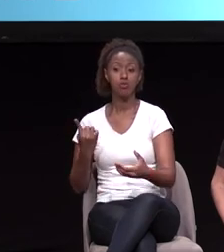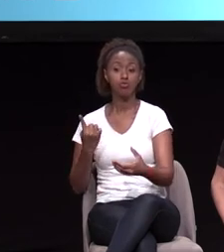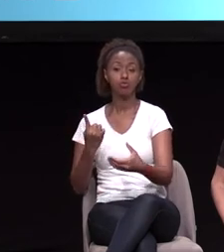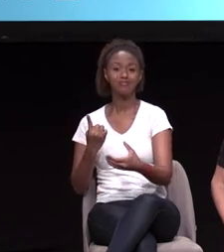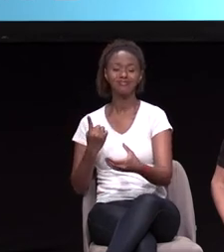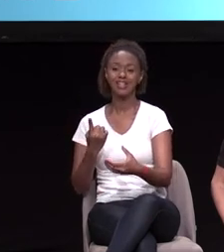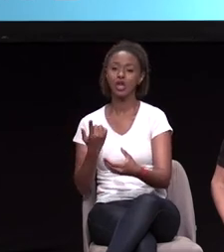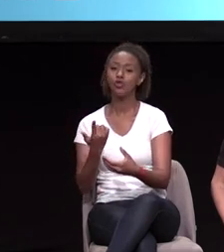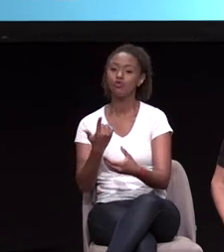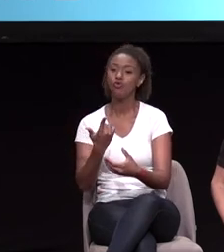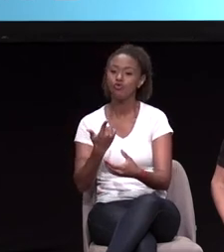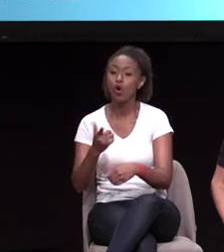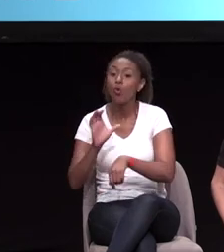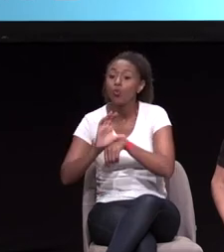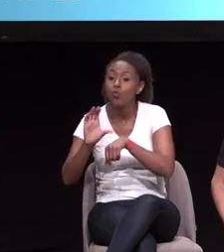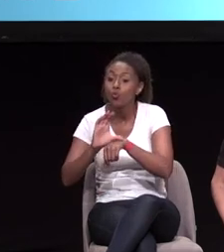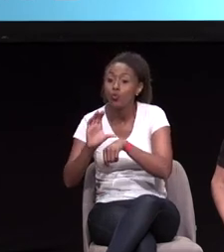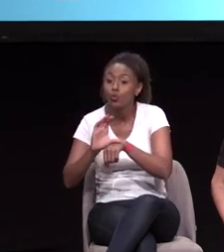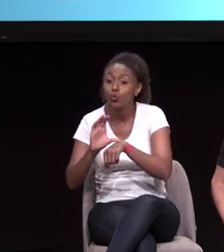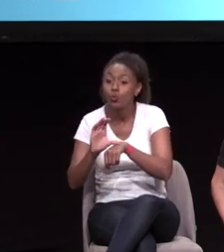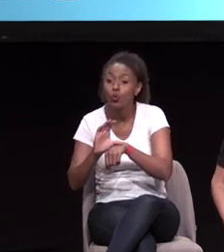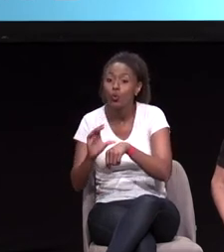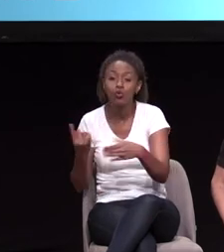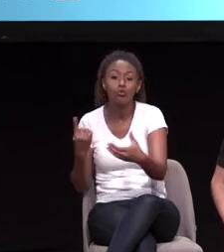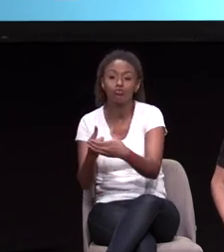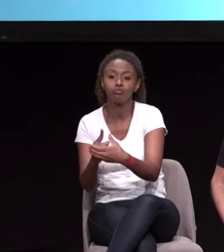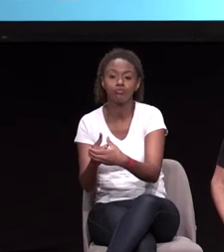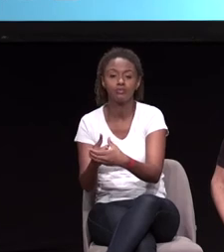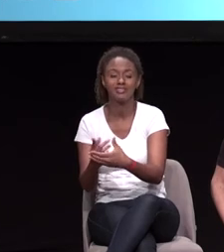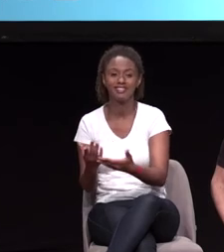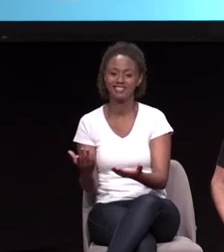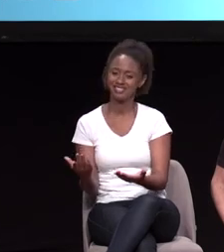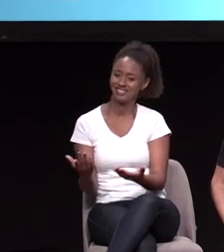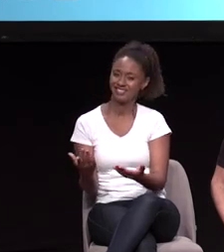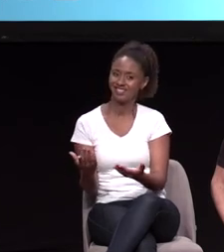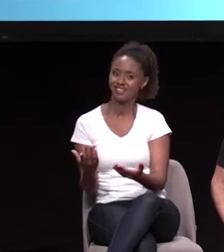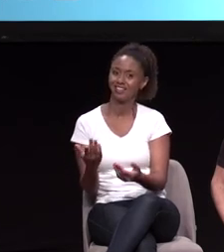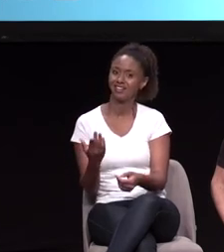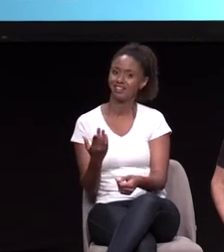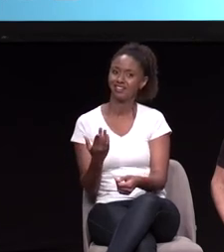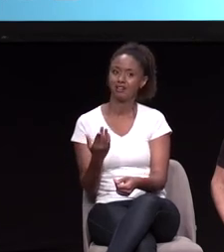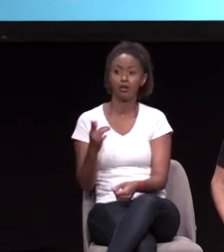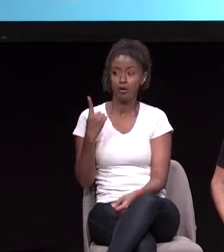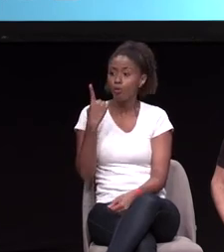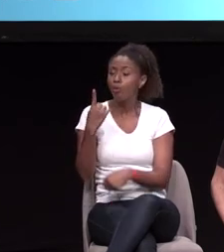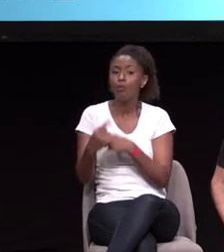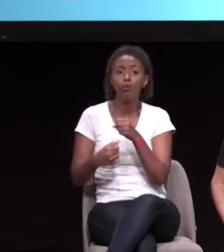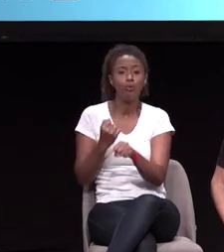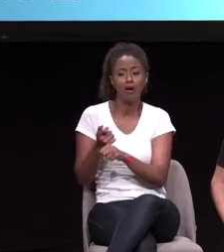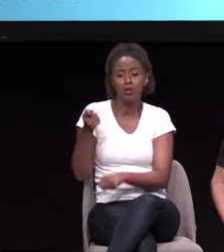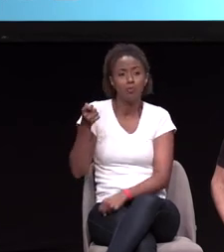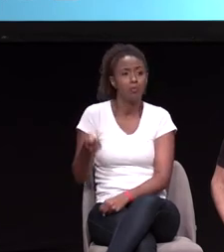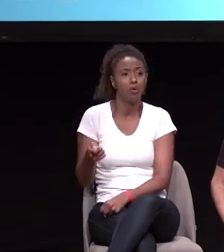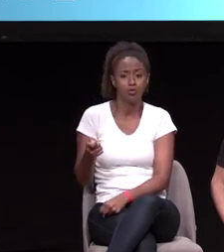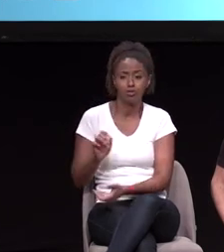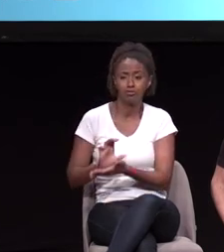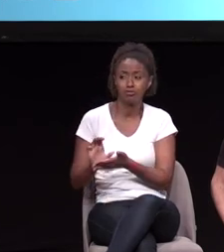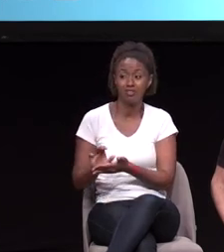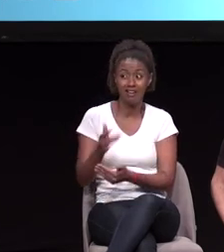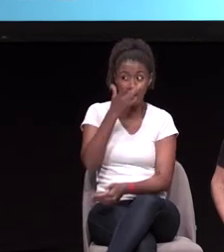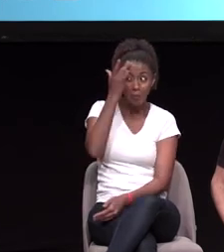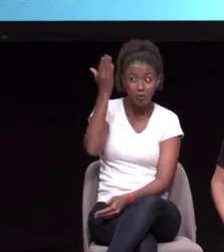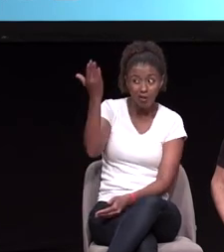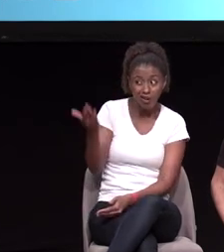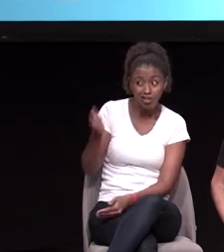produtividade muito mais investir em uma bolsa em um de um ano para uma pessoa que já é